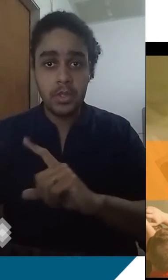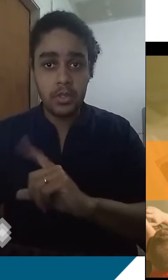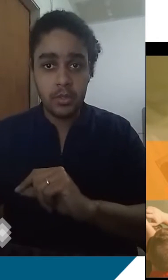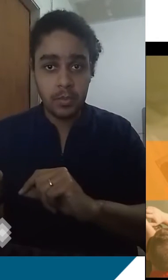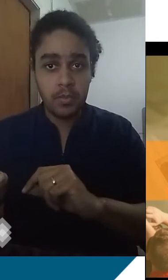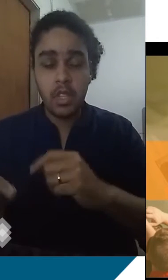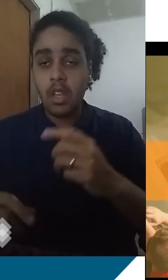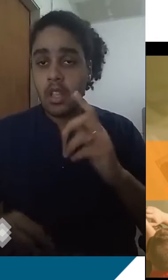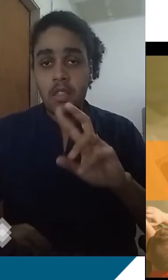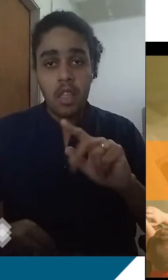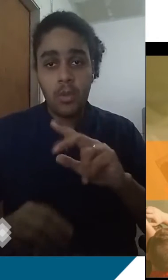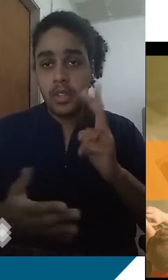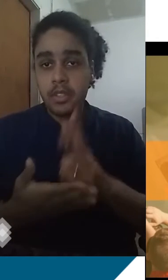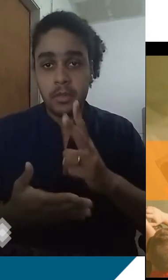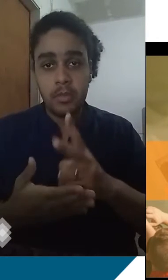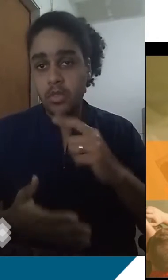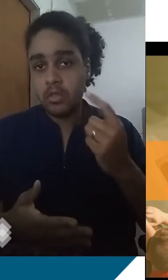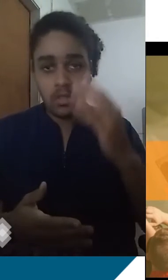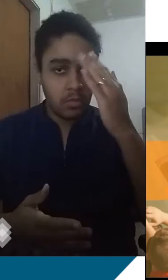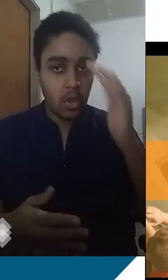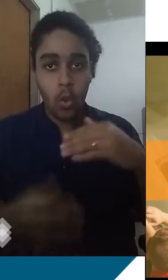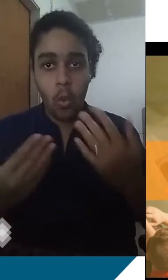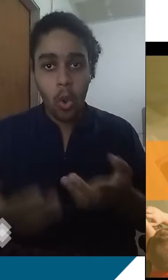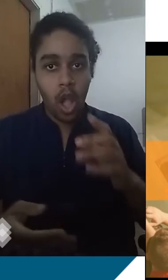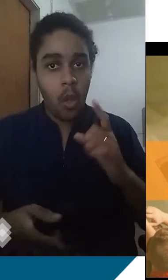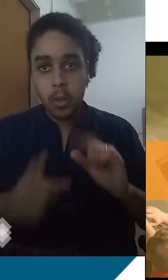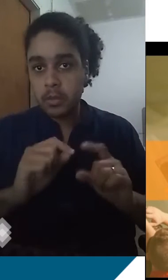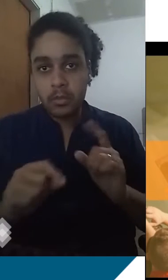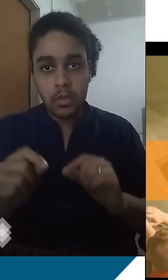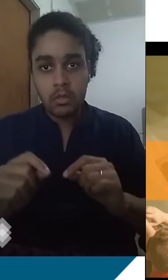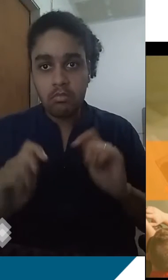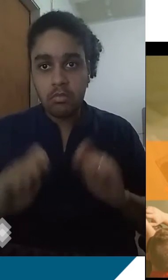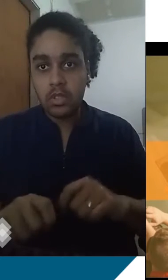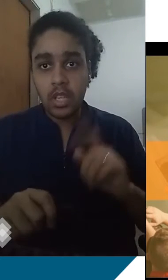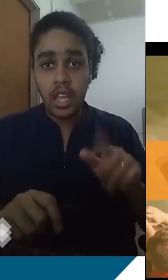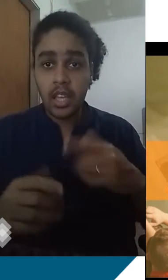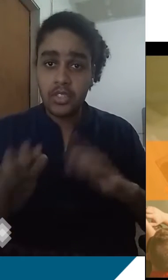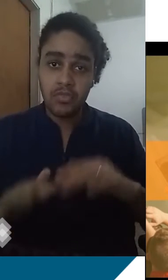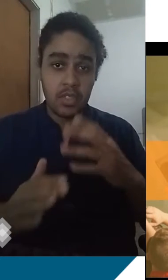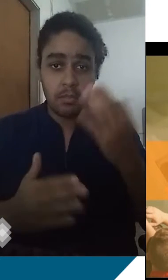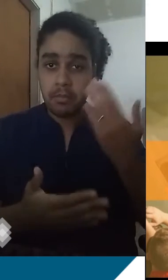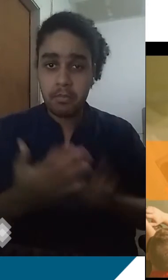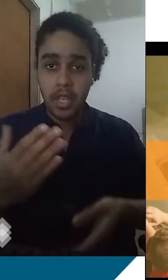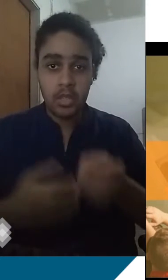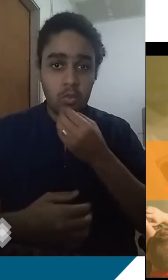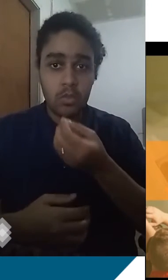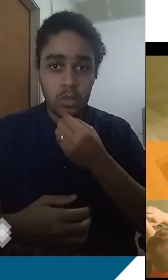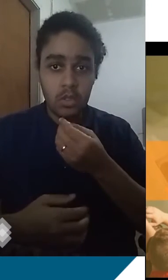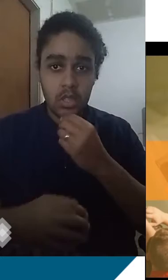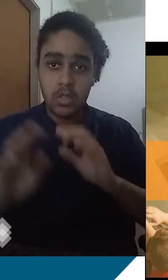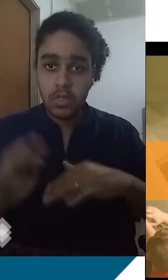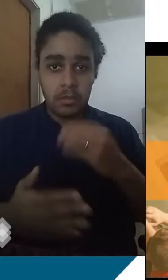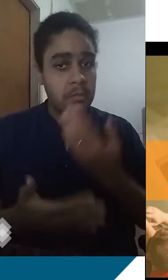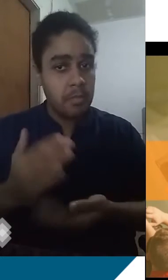parte. Nem sempre sabemos quais são todas as opções disponíveis e isso acaba acarretando perda de oportunidades,